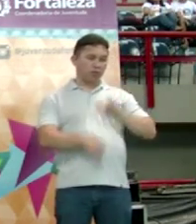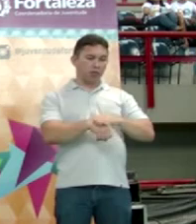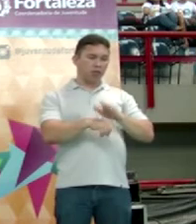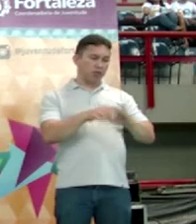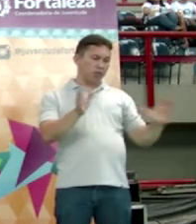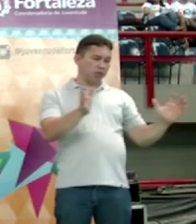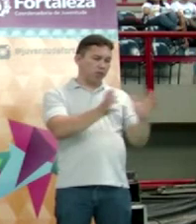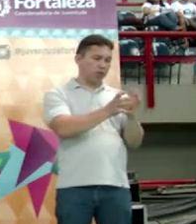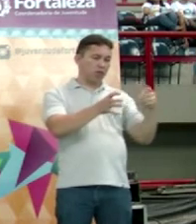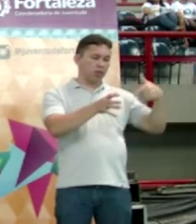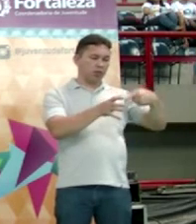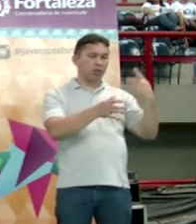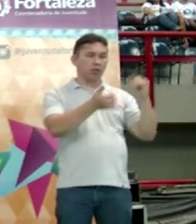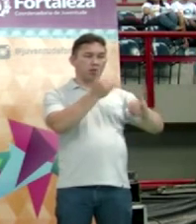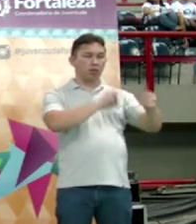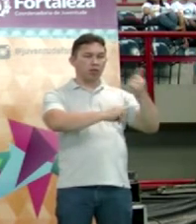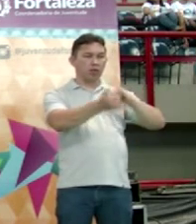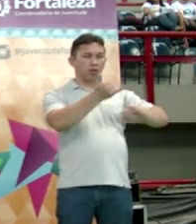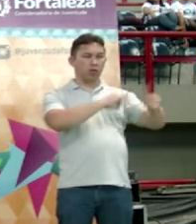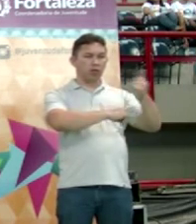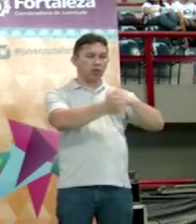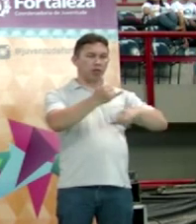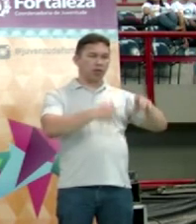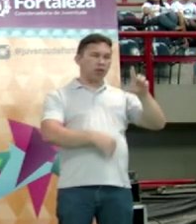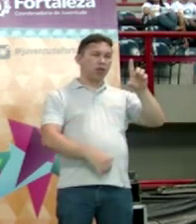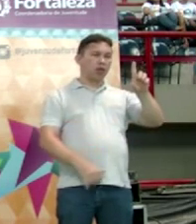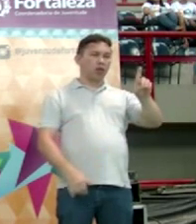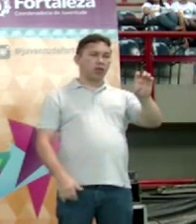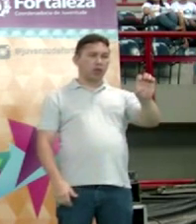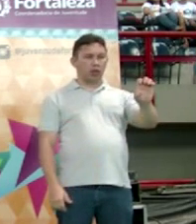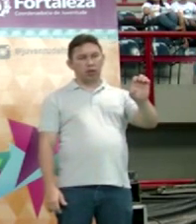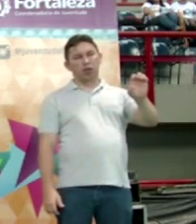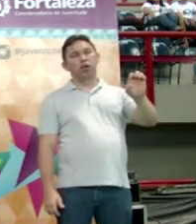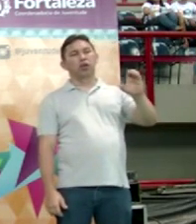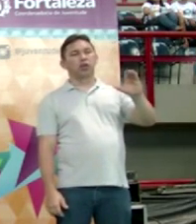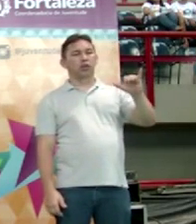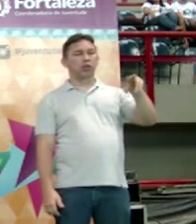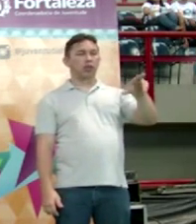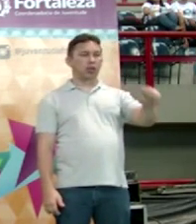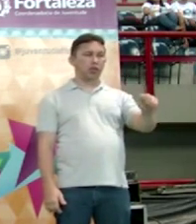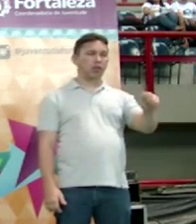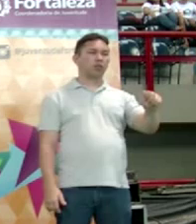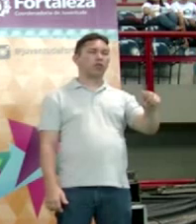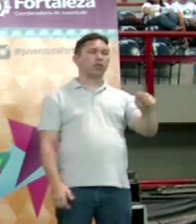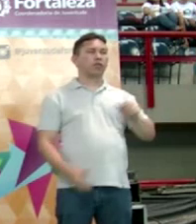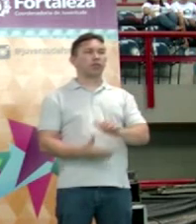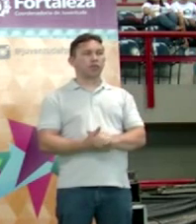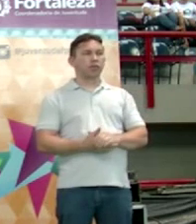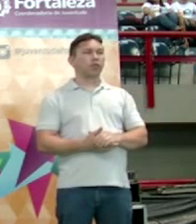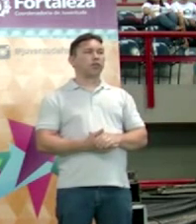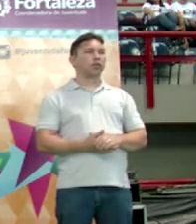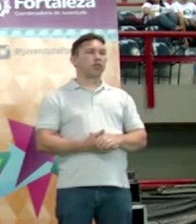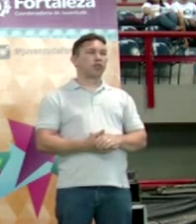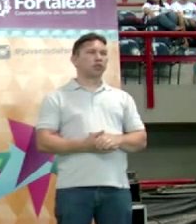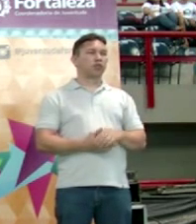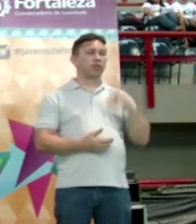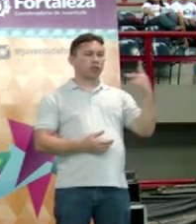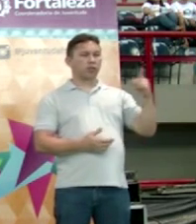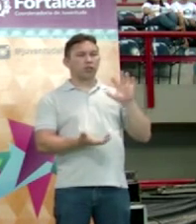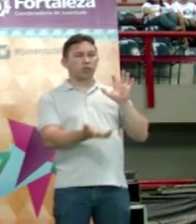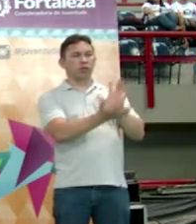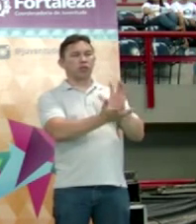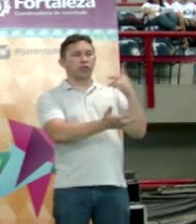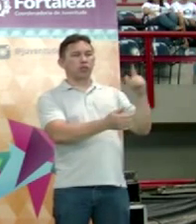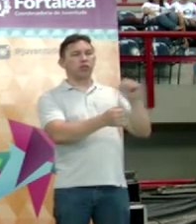herbicida pertencente ao grupo químico das glicinas, classificado como não seletivo. Continua grifando. Esse